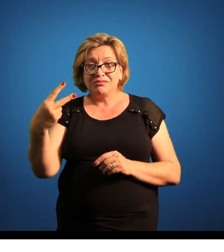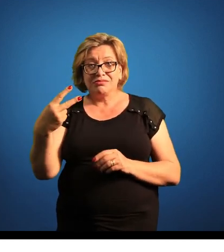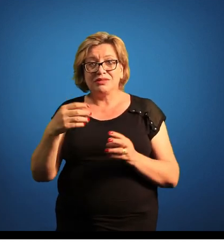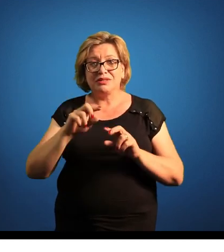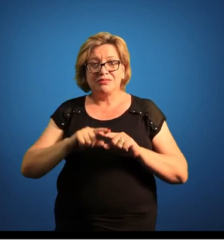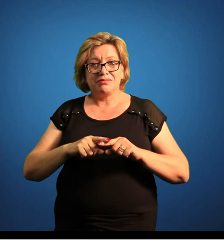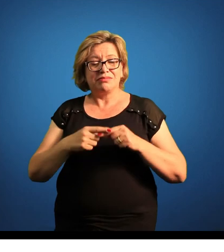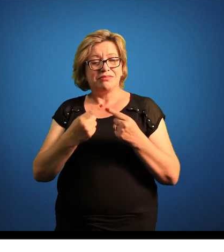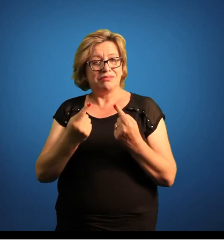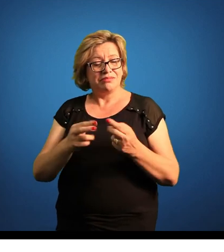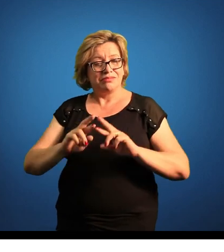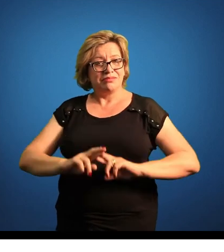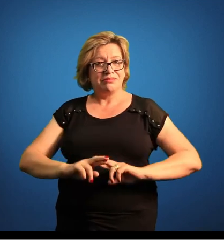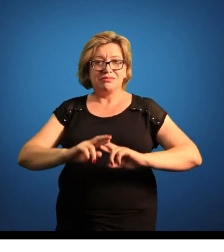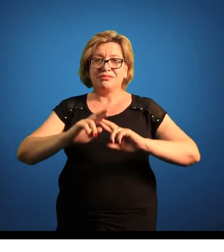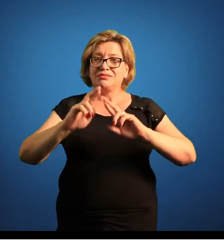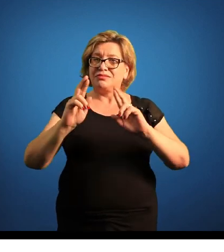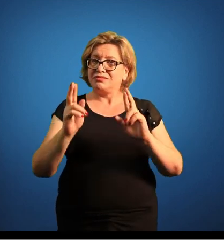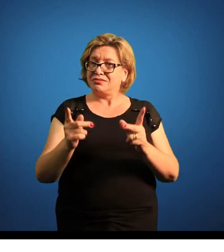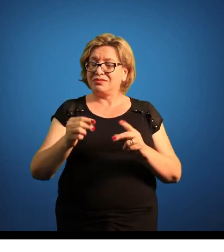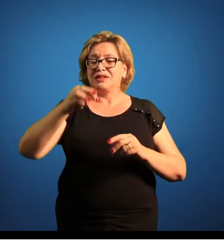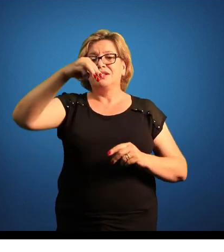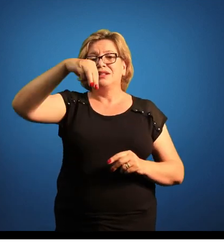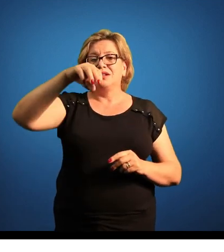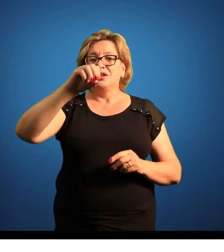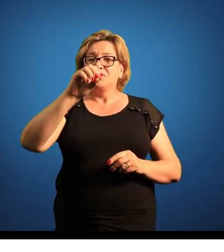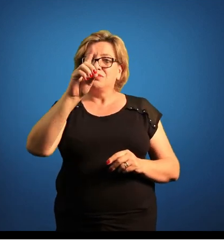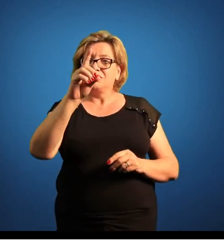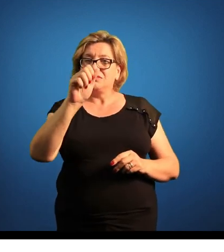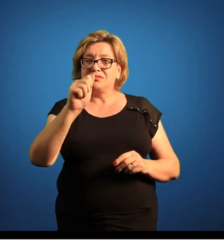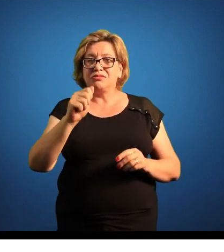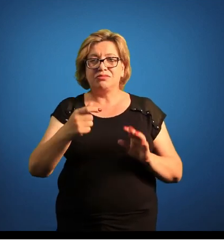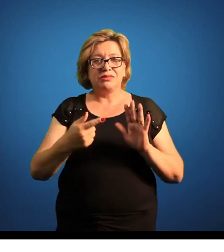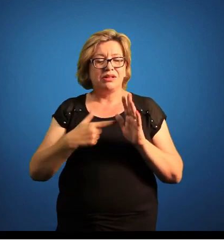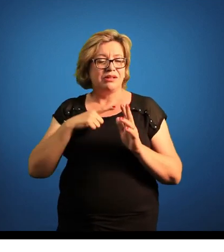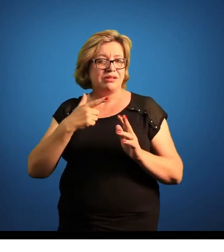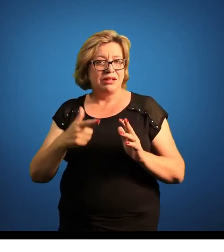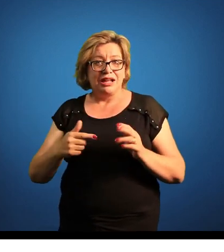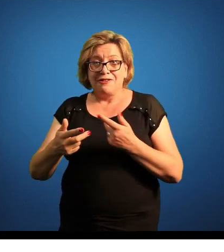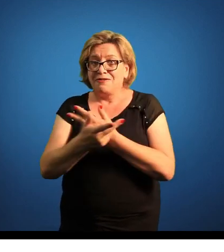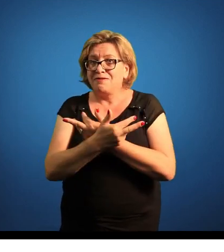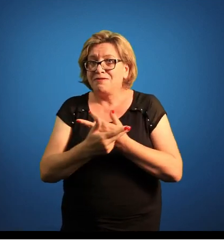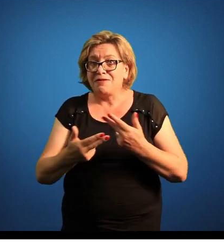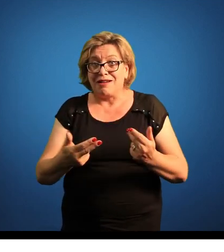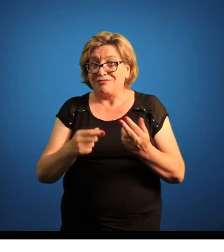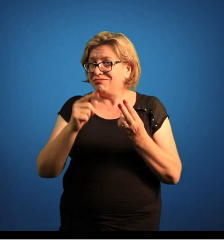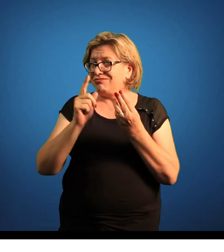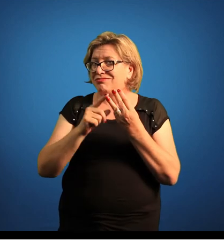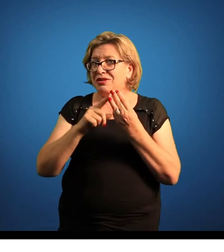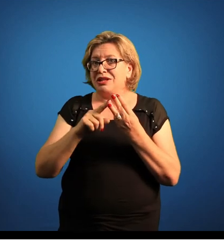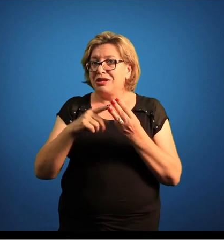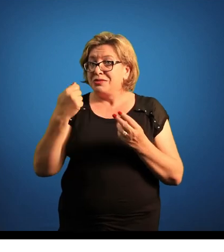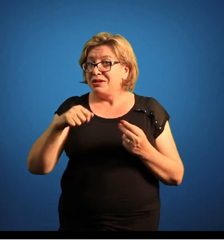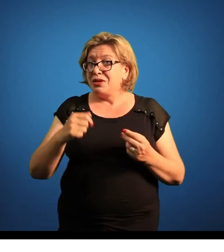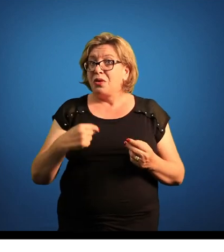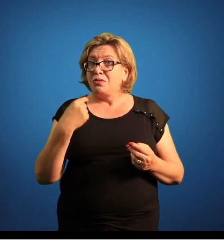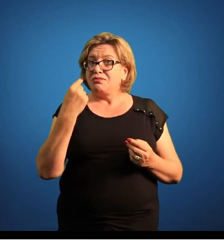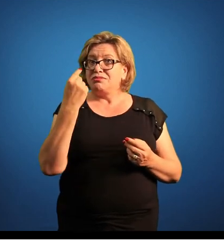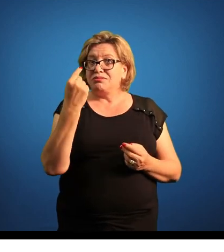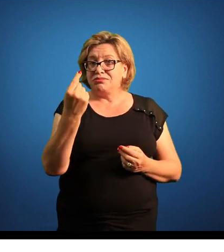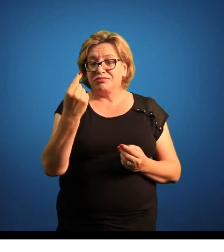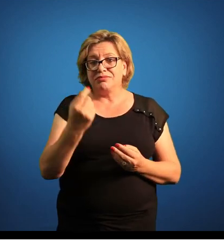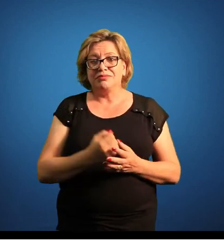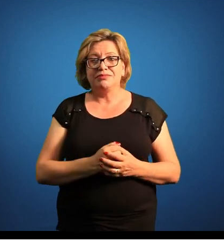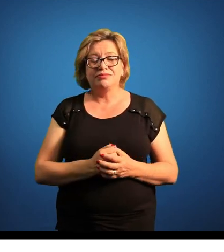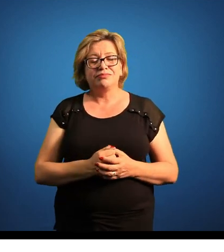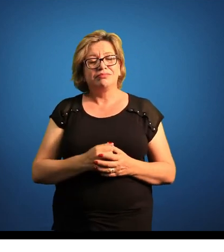Só que, diferente da moda, não existe para o mesmo conjunto várias medianas. A mediana é um valor único. Então,